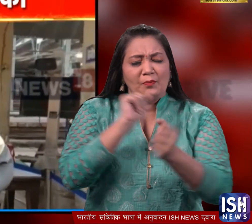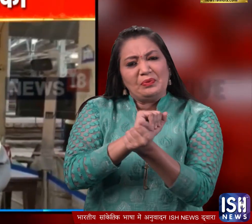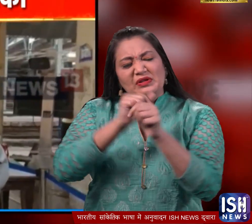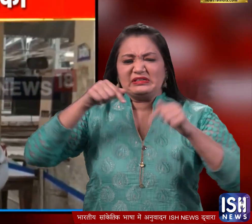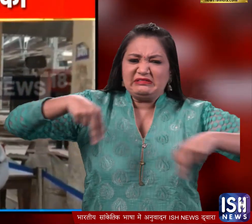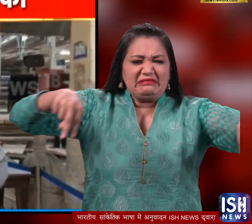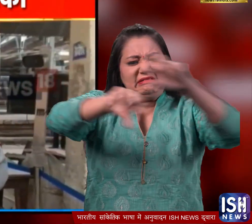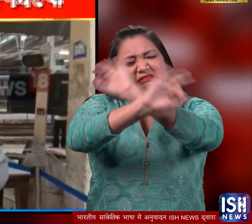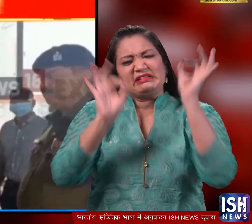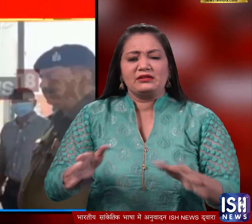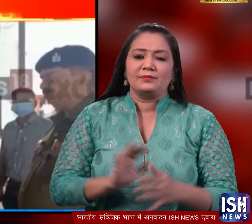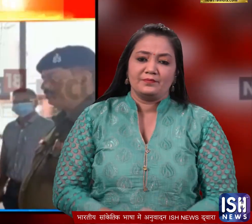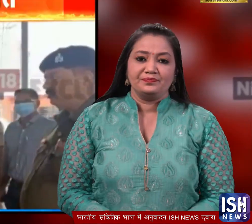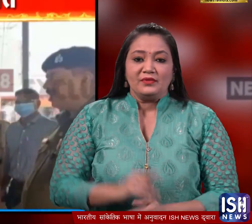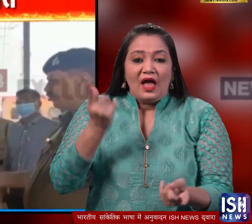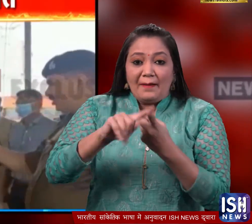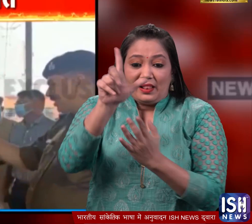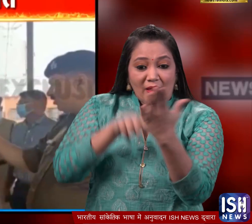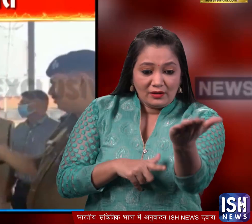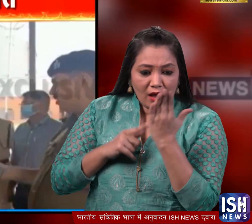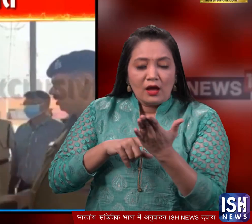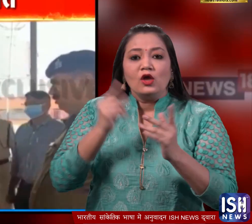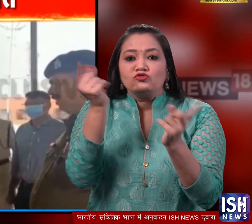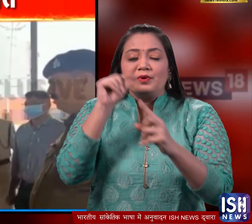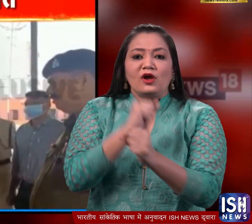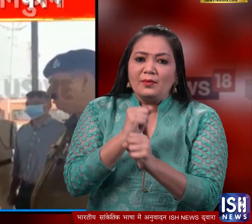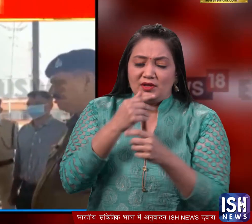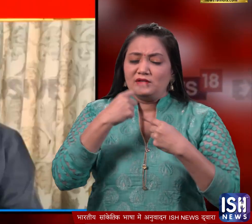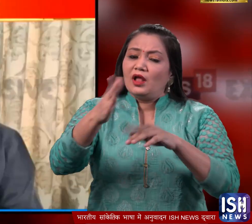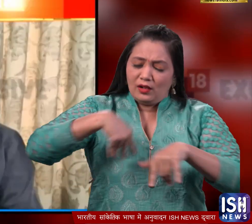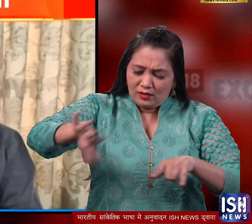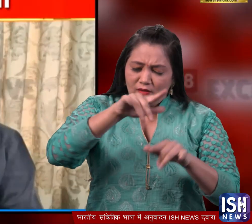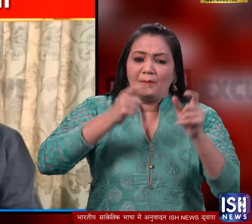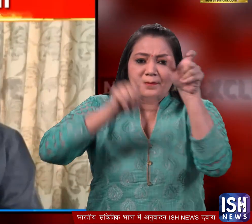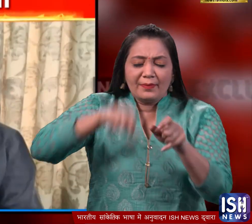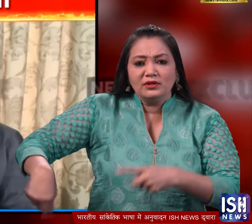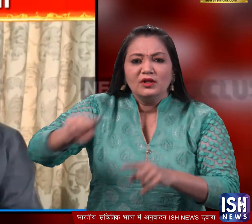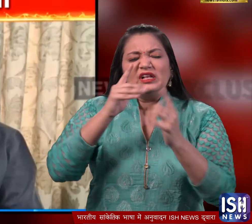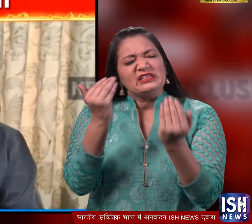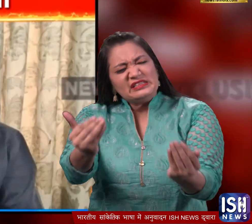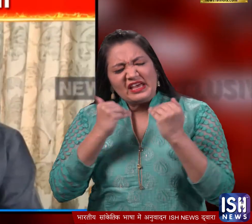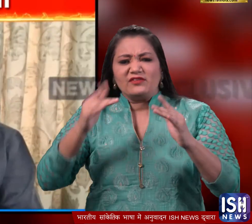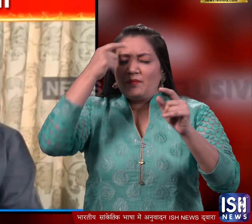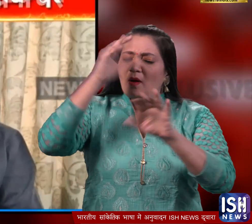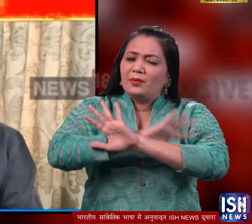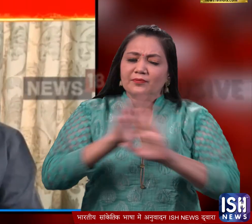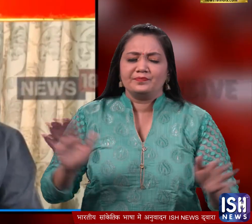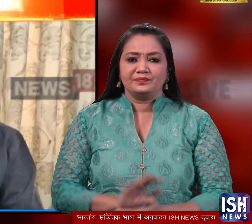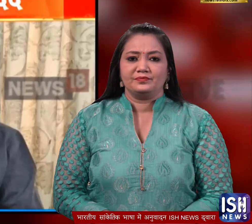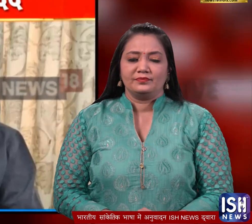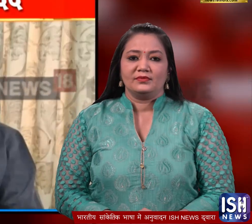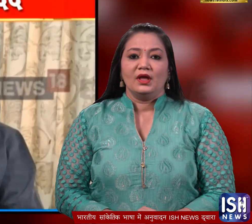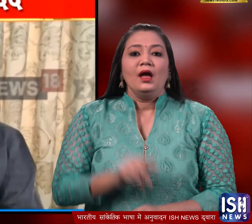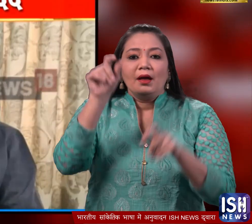सुरक्षा मजबूत कर दी गई है। इस धमकी के बाद यूपी सरकार की तरफ से लोगों को यह भरोसा दिया गया कि स्टेशन पूरी तरह सुरक्षित हैं।